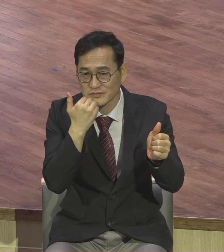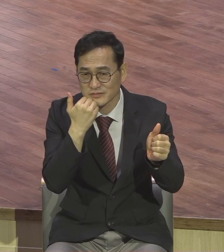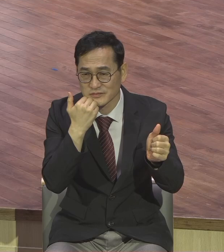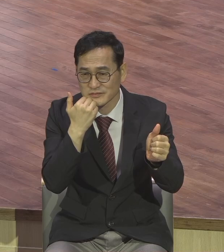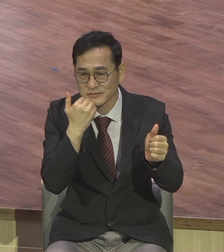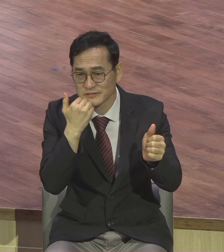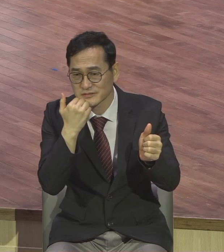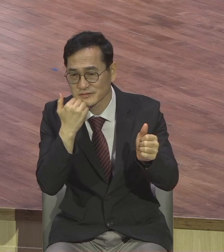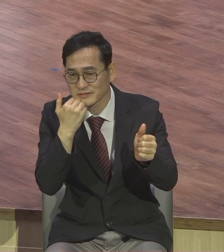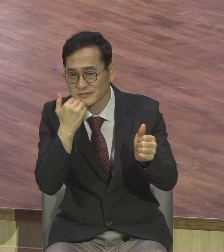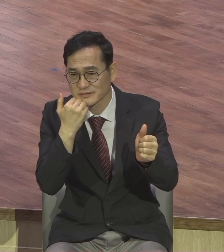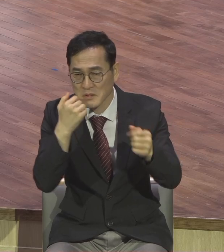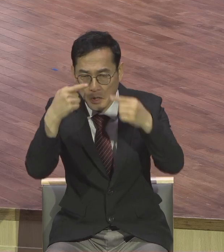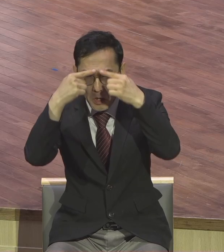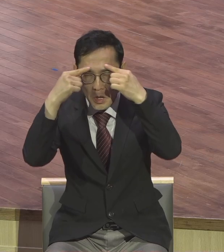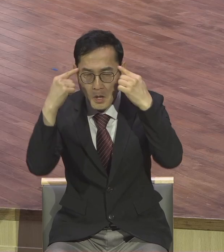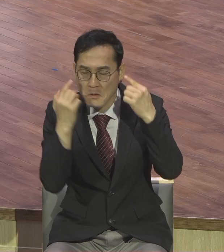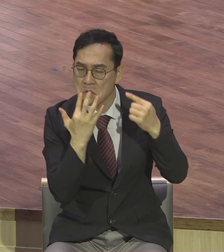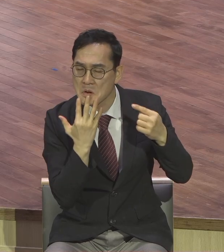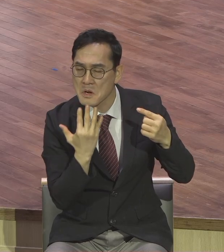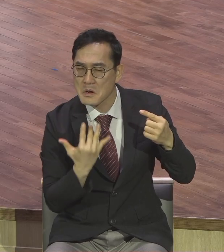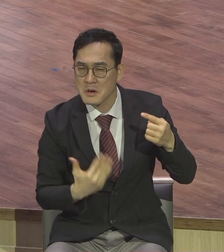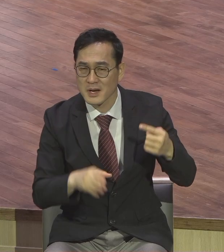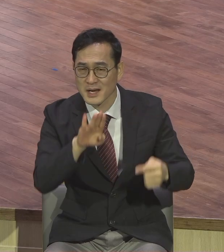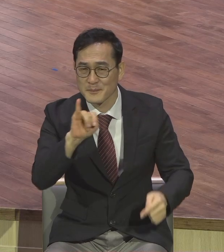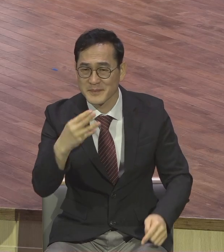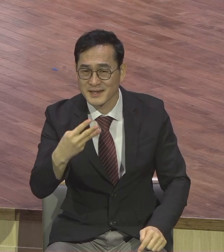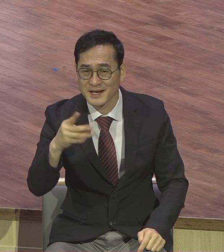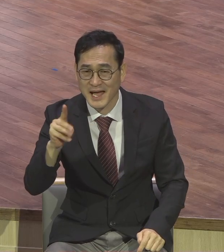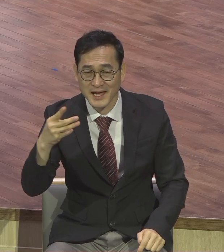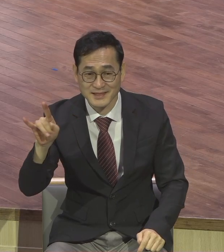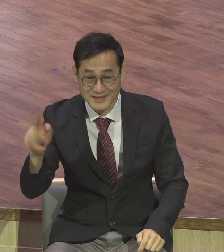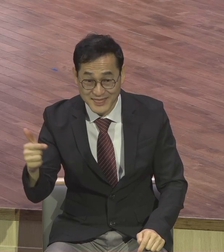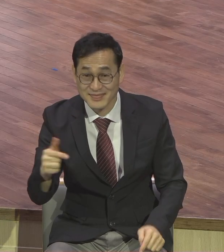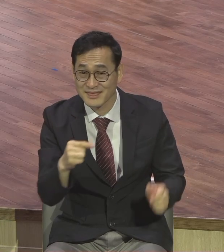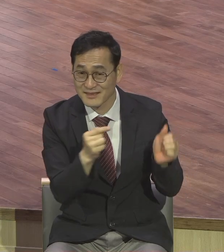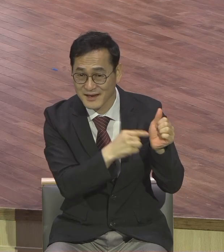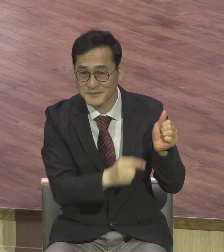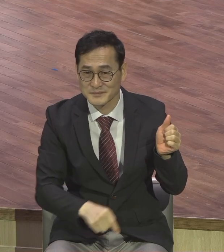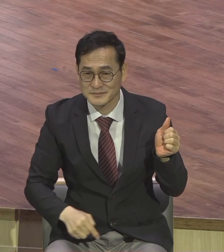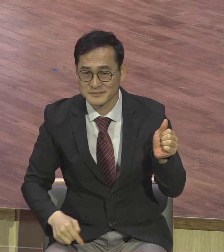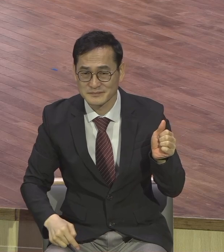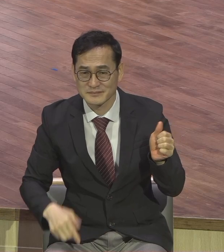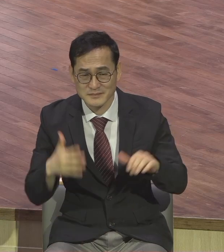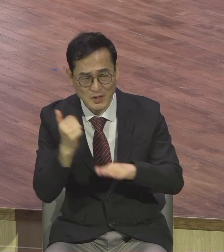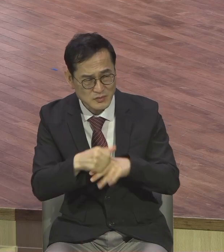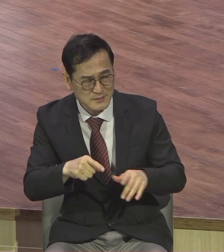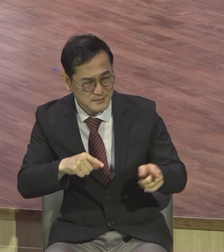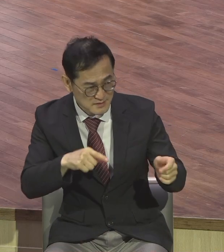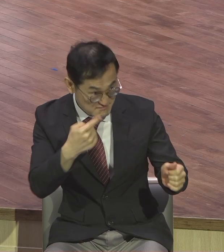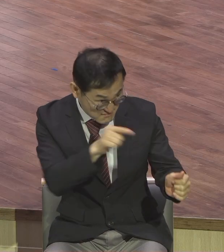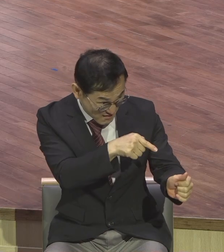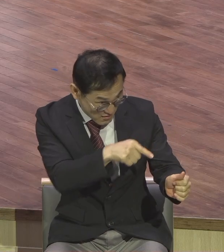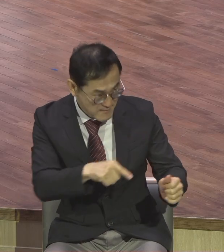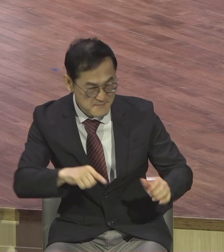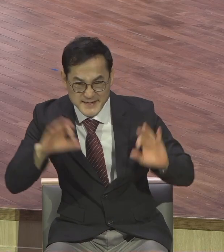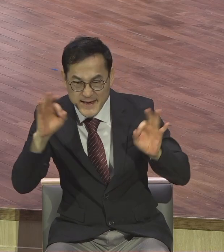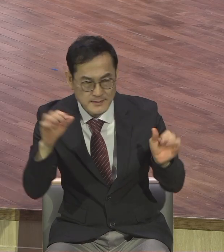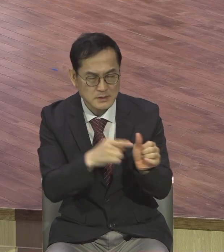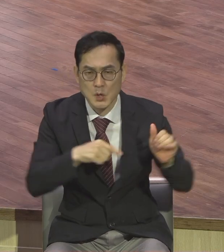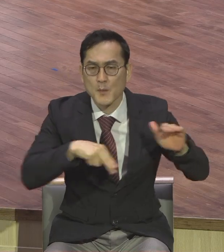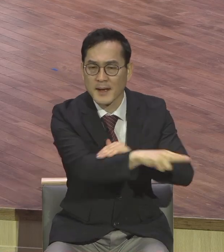미국에서 소환 신변 요구를 했어요. 아프가니스탄에다 요구를 하니까 거부했습니다.